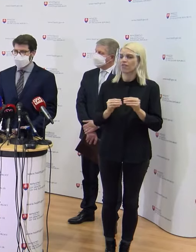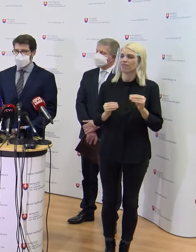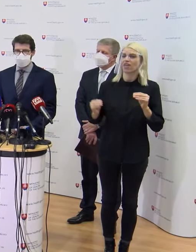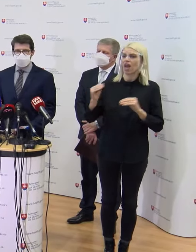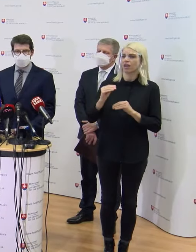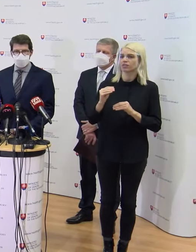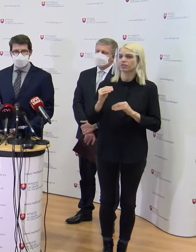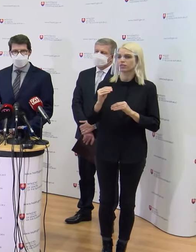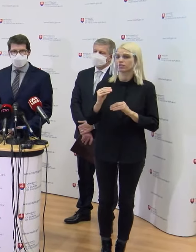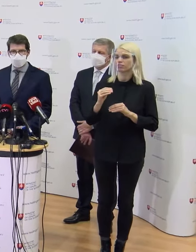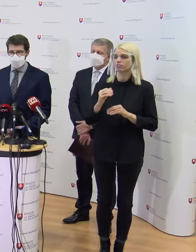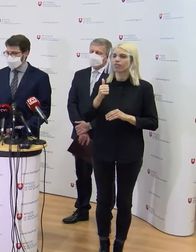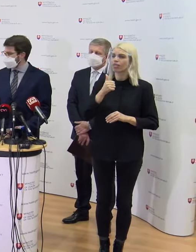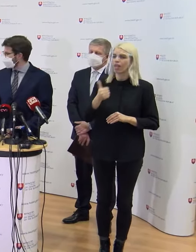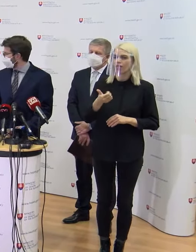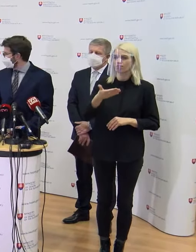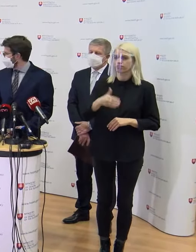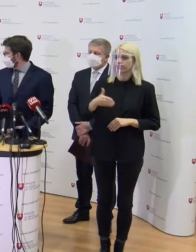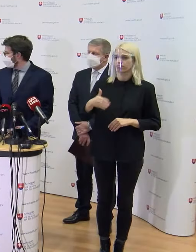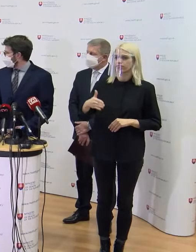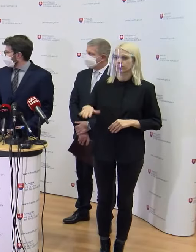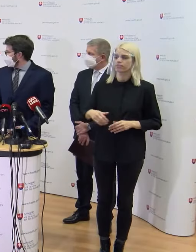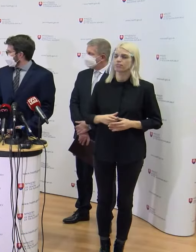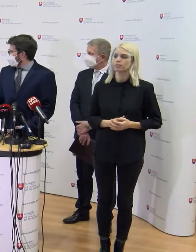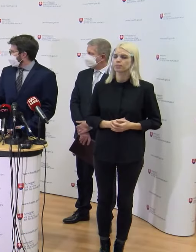v denných počtoch úmrtí.